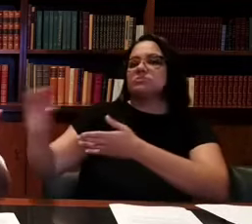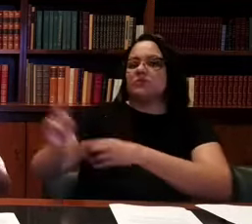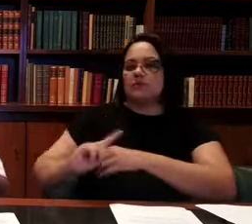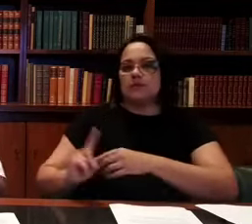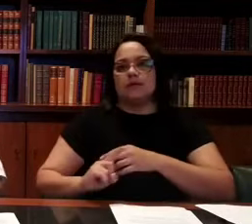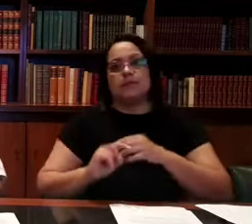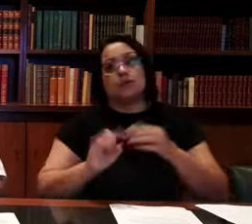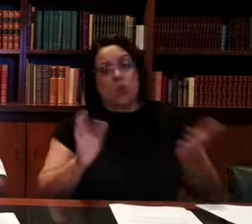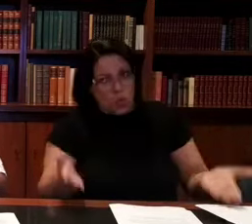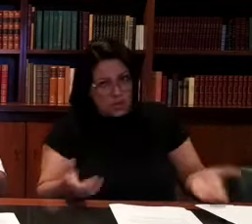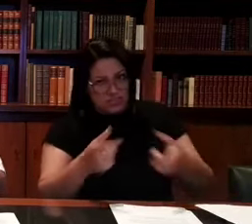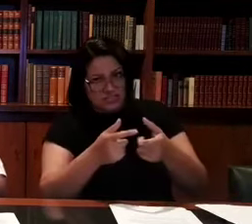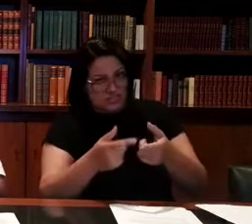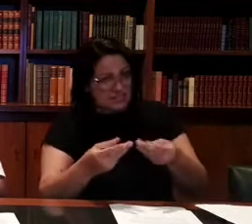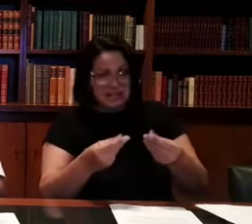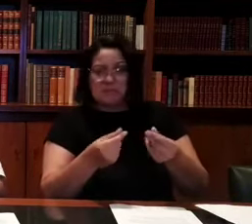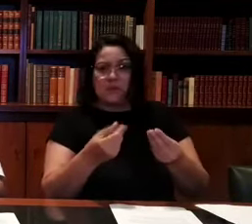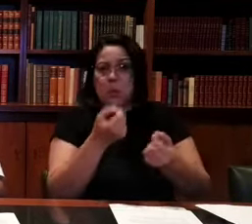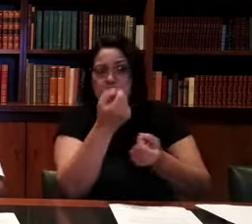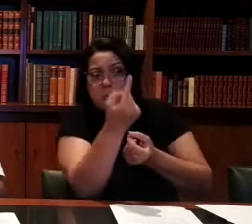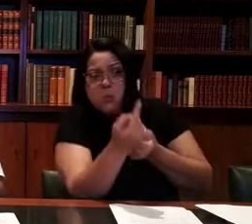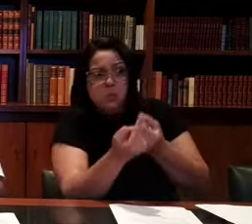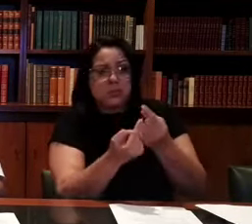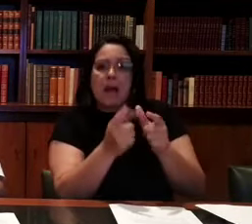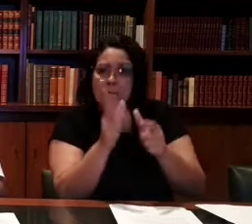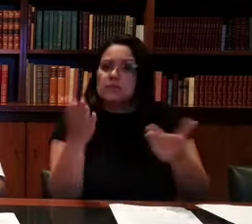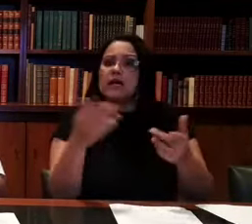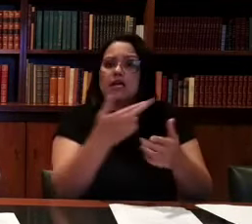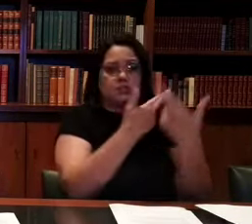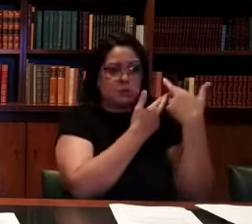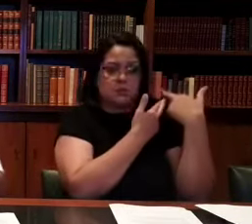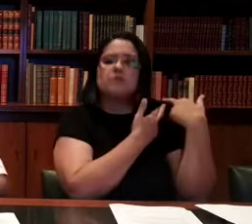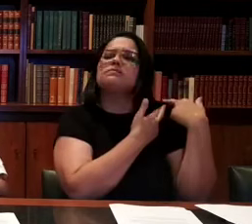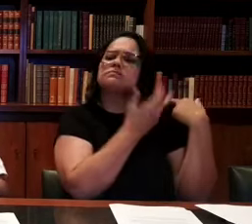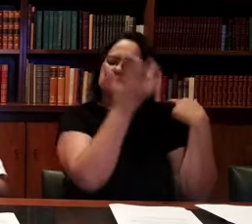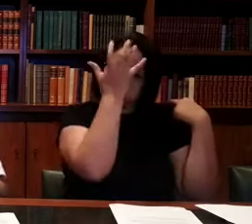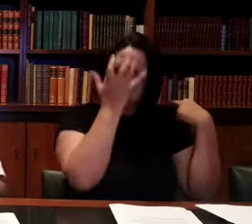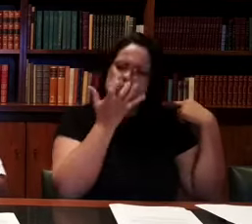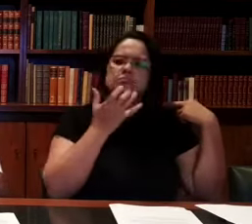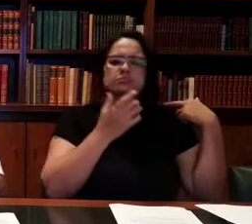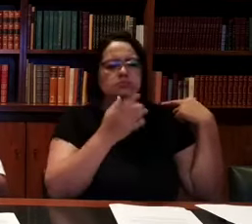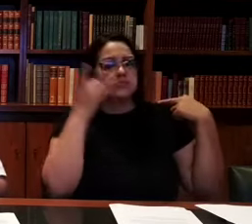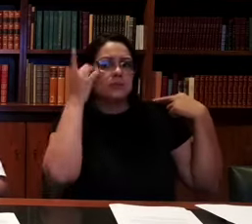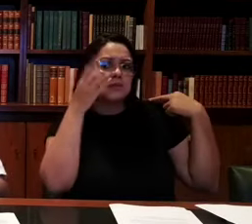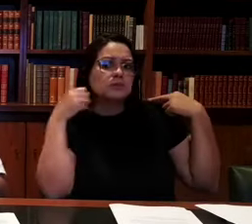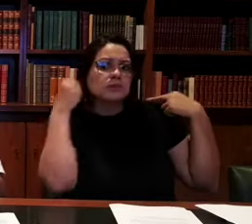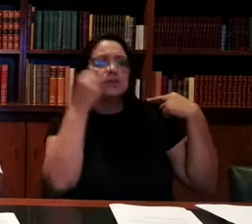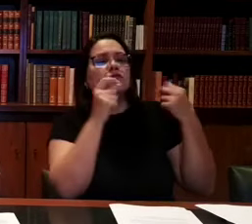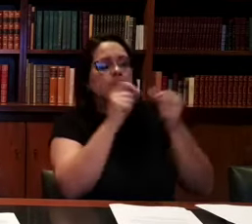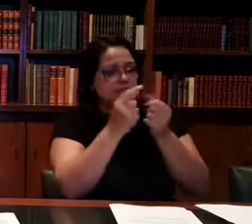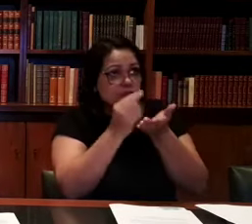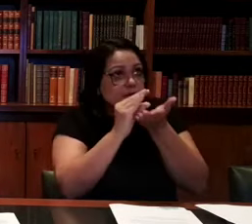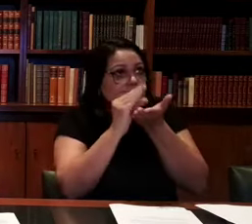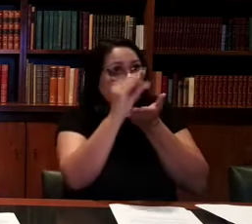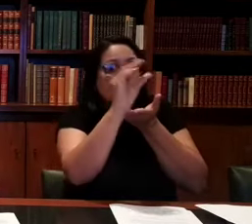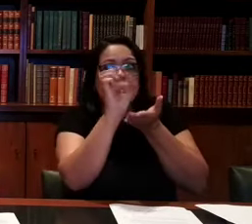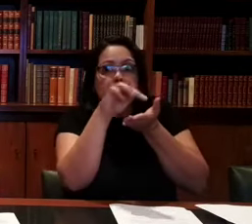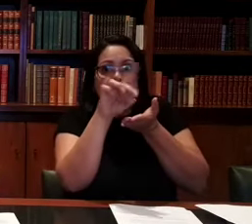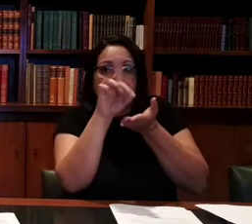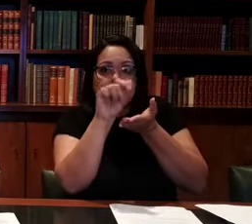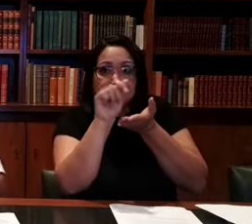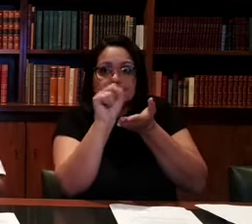é que pode acontecendo lá né mas realmente aquelas console muito medo para os parlamentares e a gente fica feliz né E o pessoal